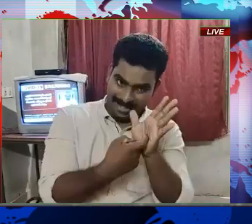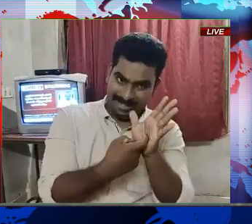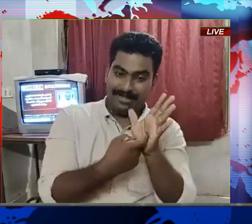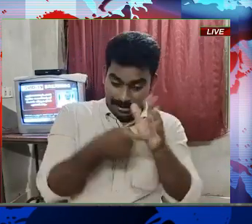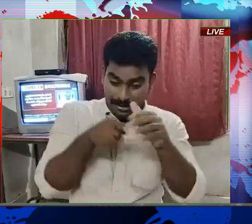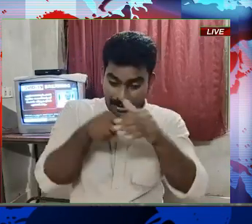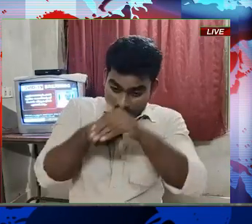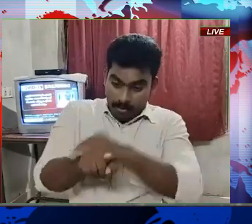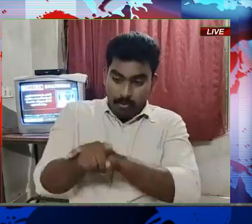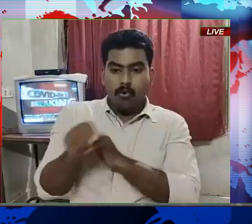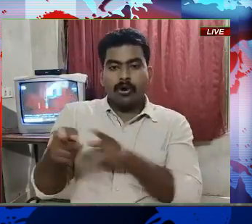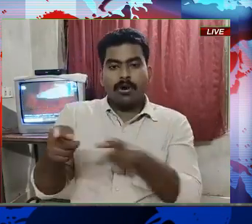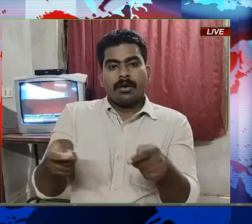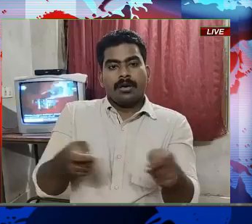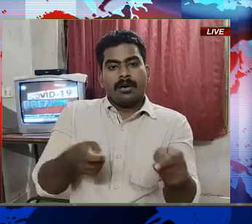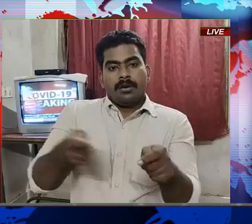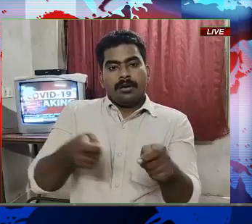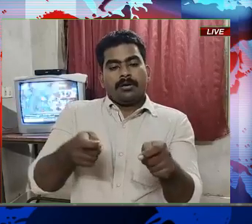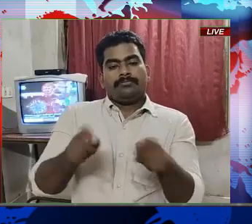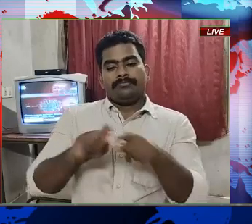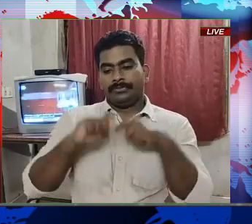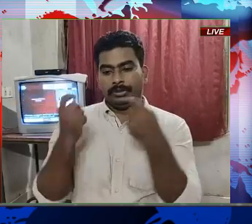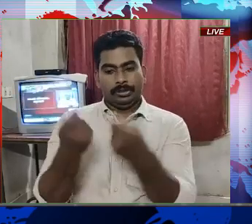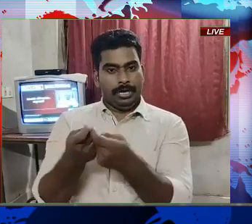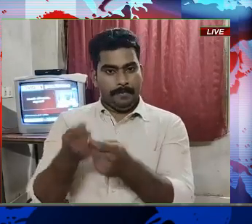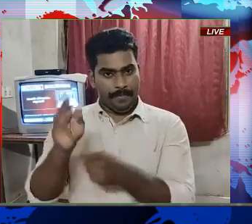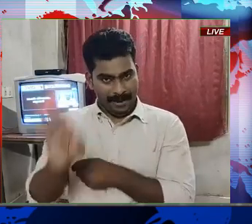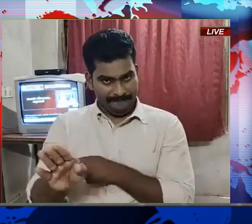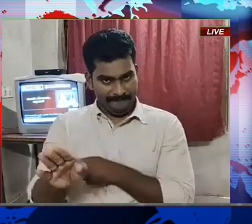എല്ലാവരും തയ്യാറാകേണ്ടതുമാണ്.